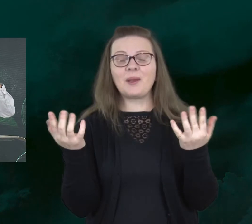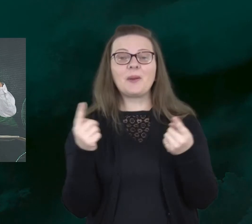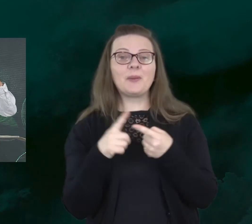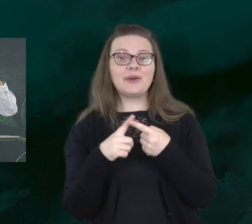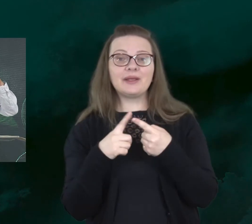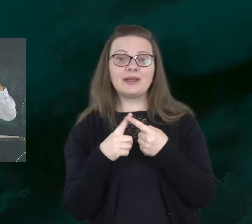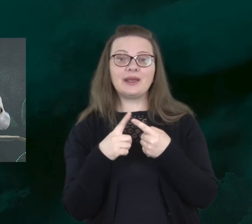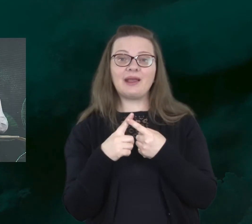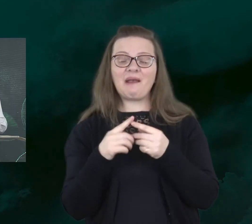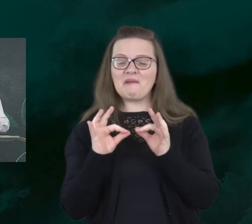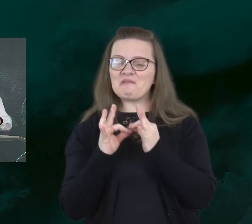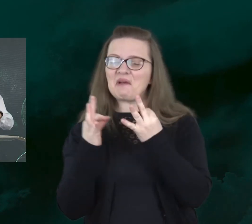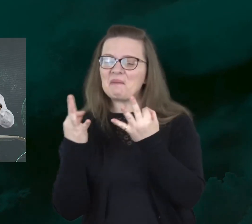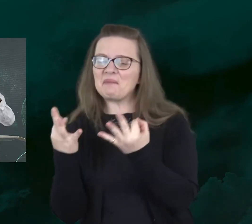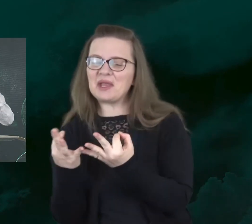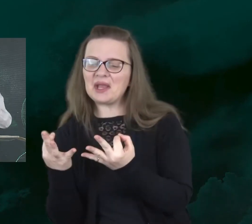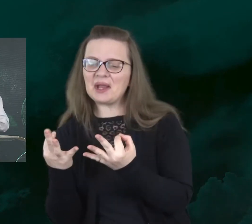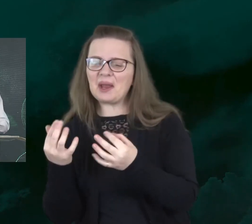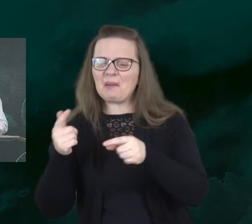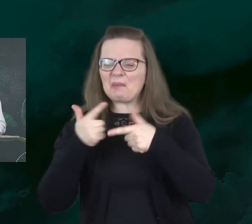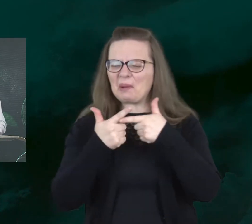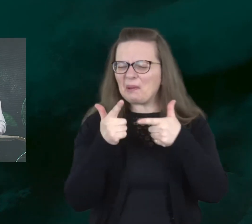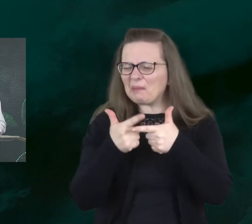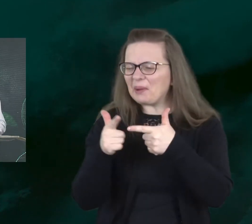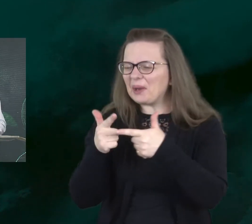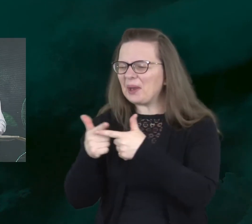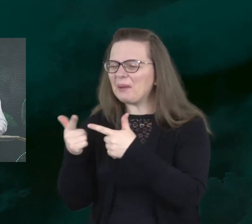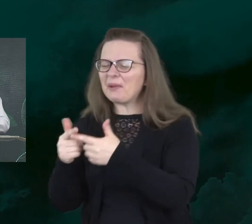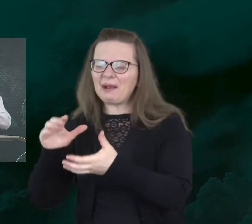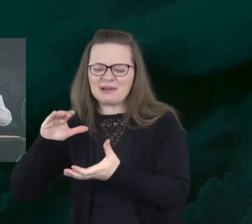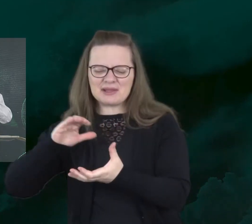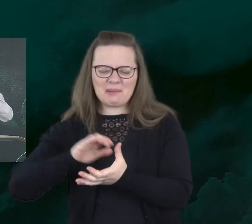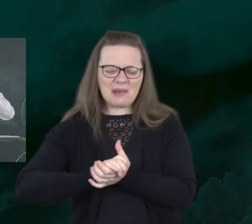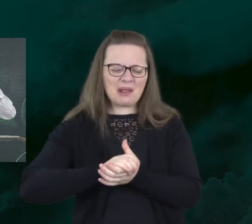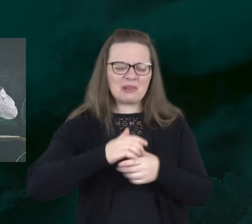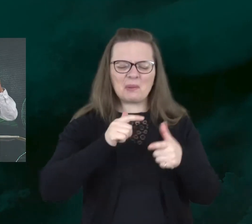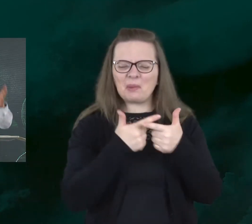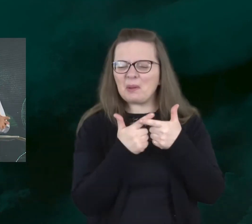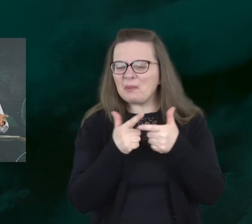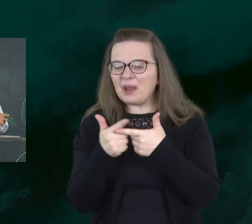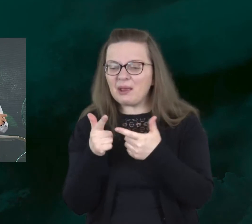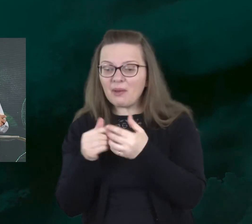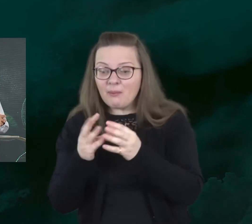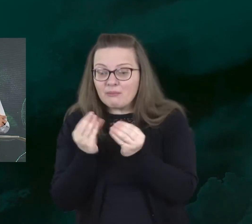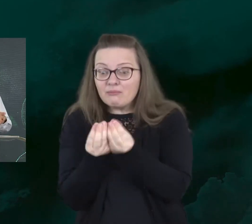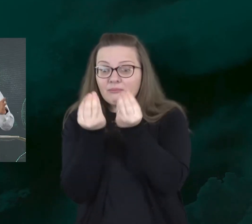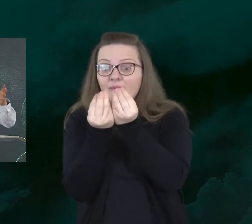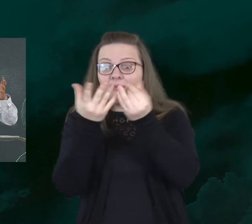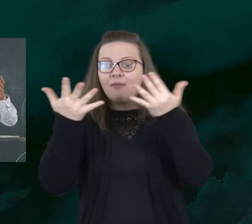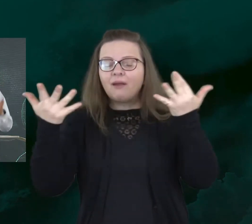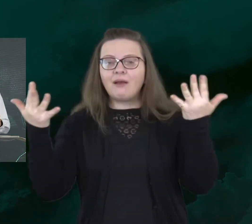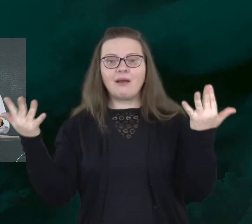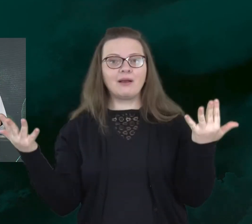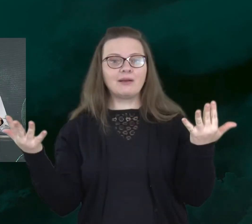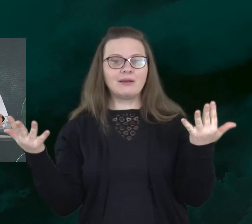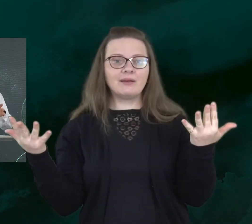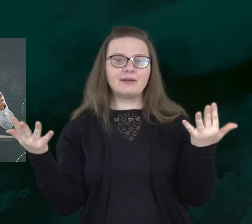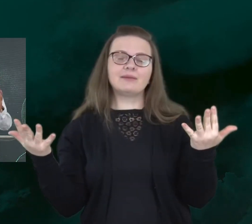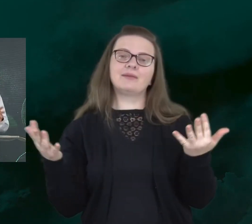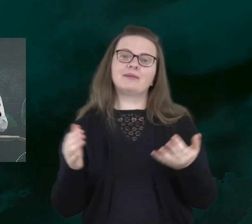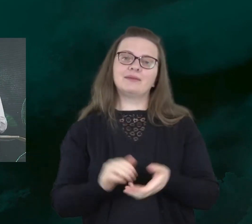por meio da colportagem, eles restauraram. Muitos problemas da família, eles com uma